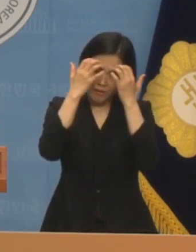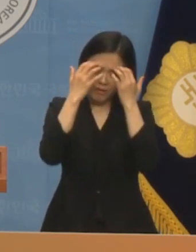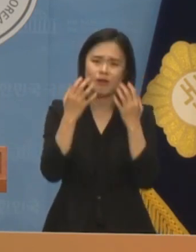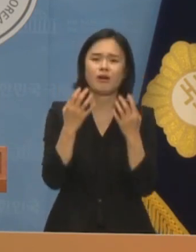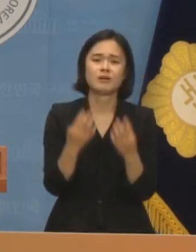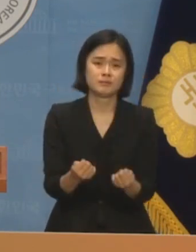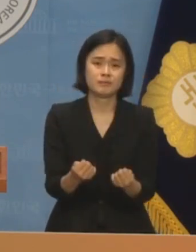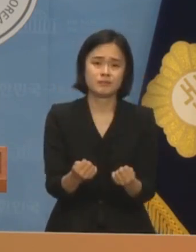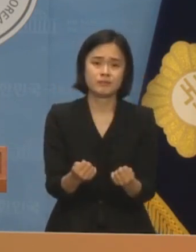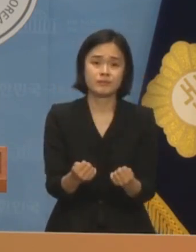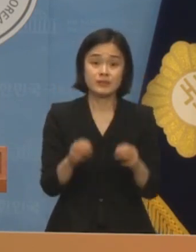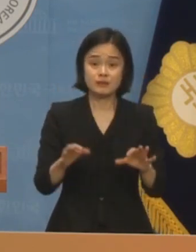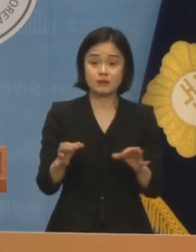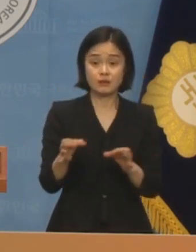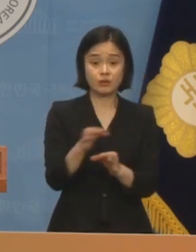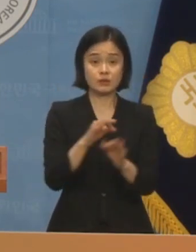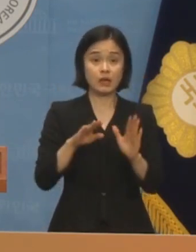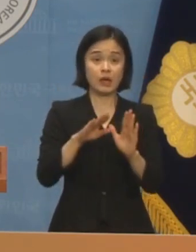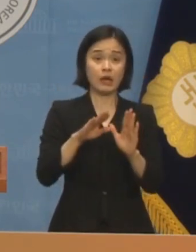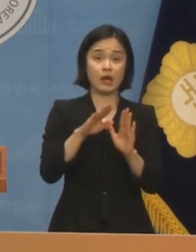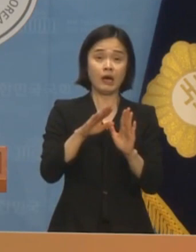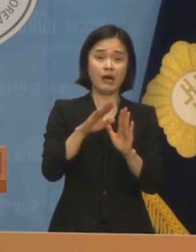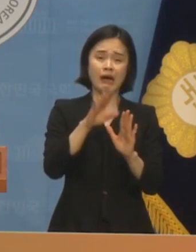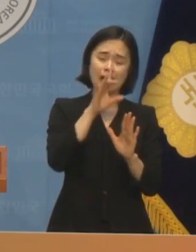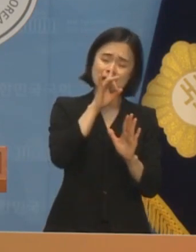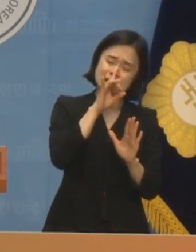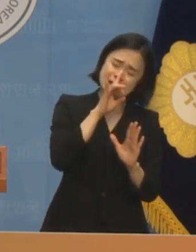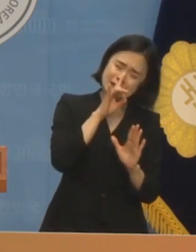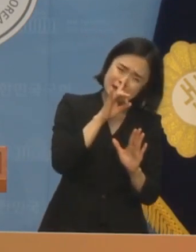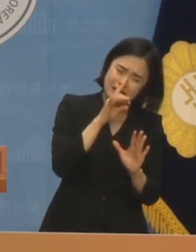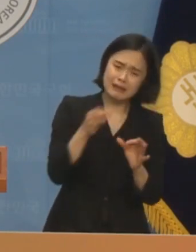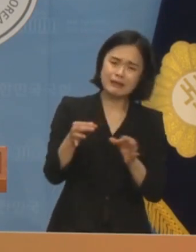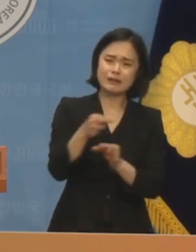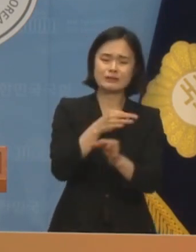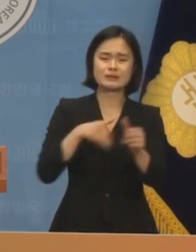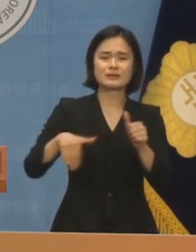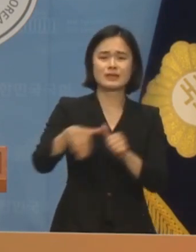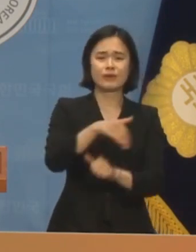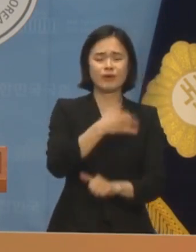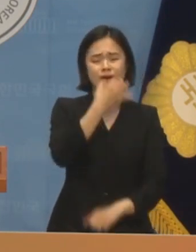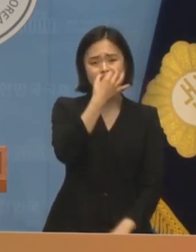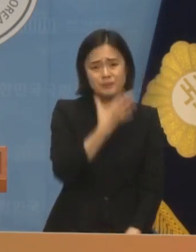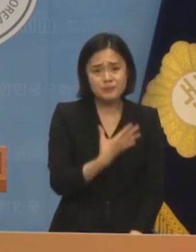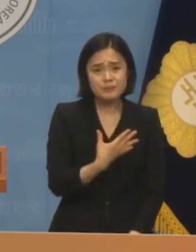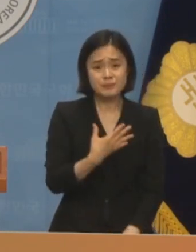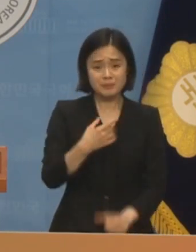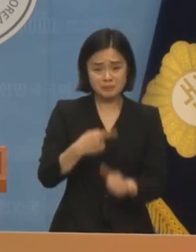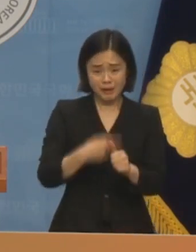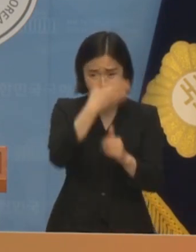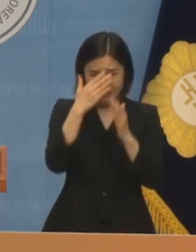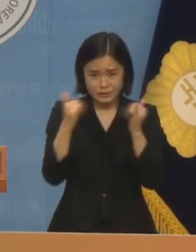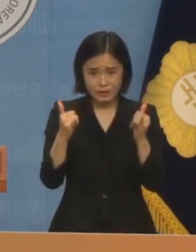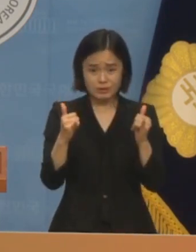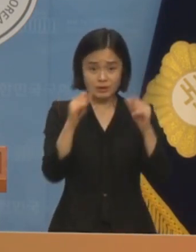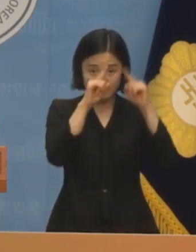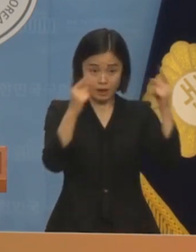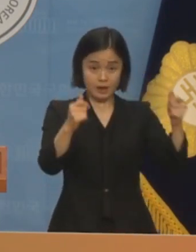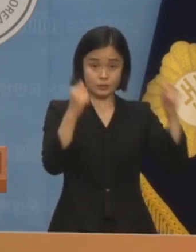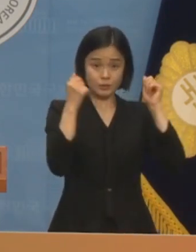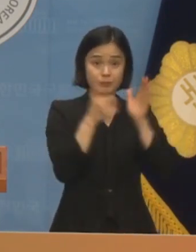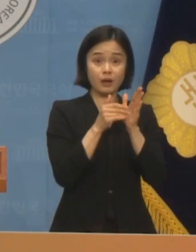경제 성장률 둔화와 극심한 경쟁 시대로 인해 학교를 졸업해도 취업, 재수,